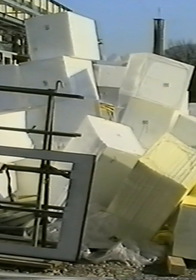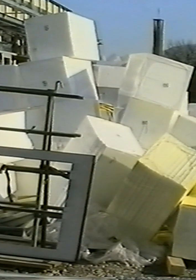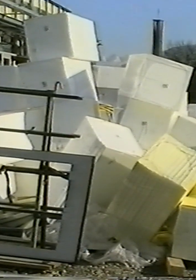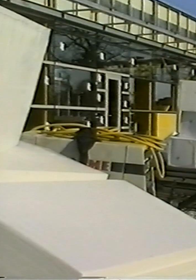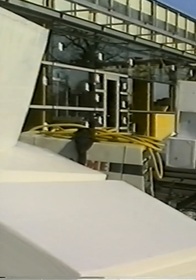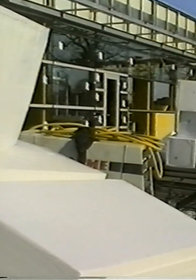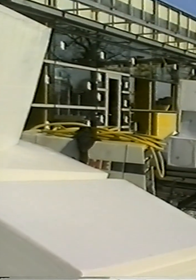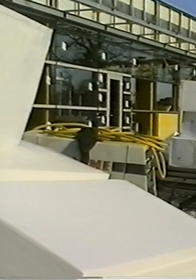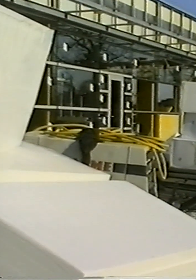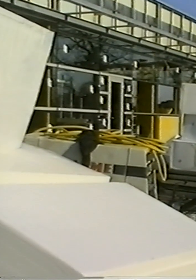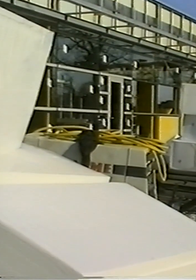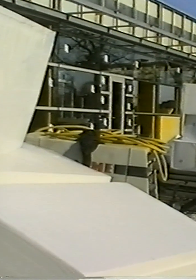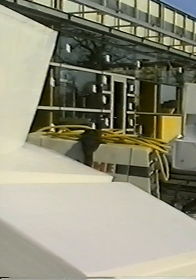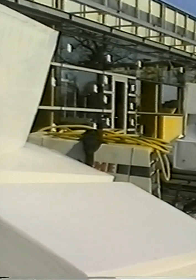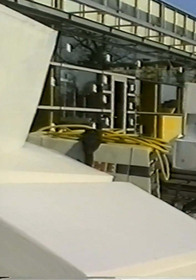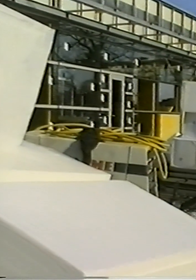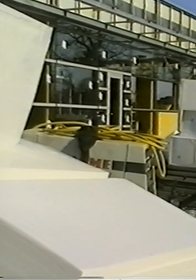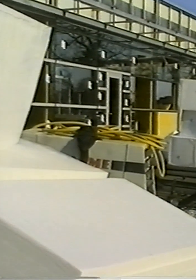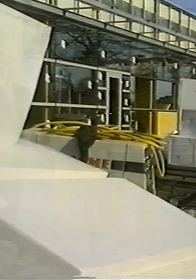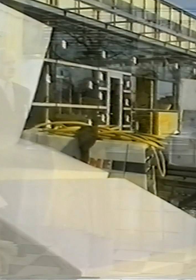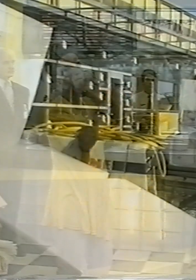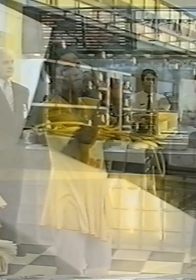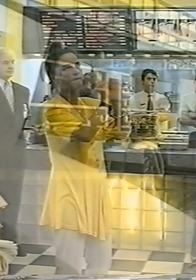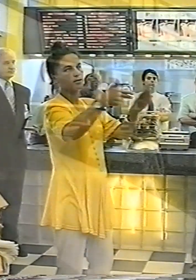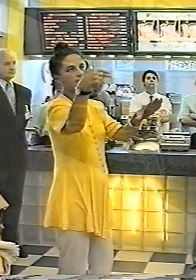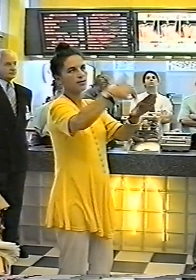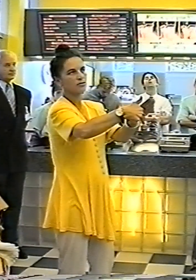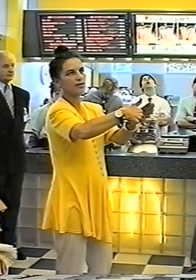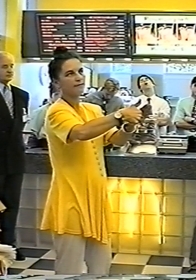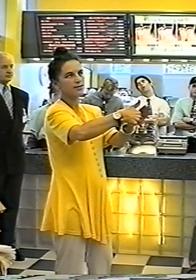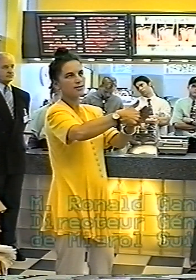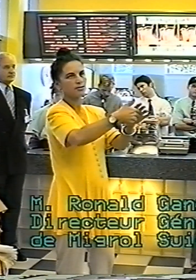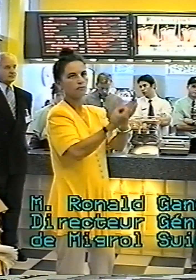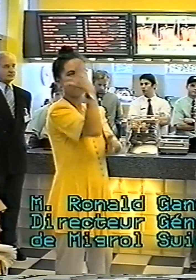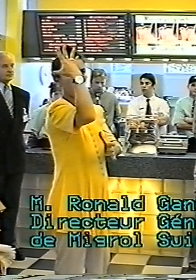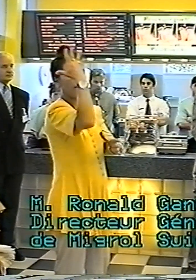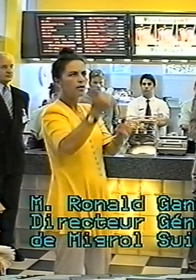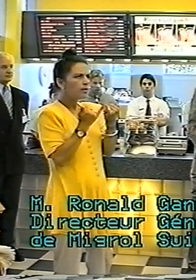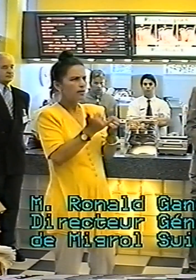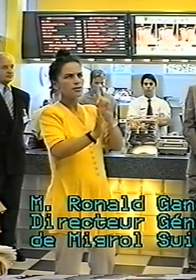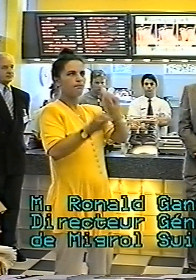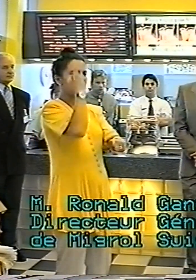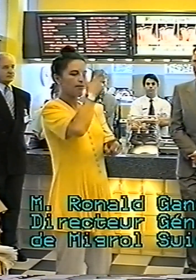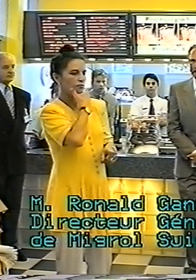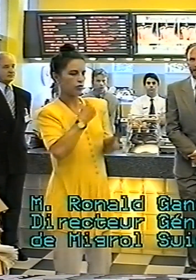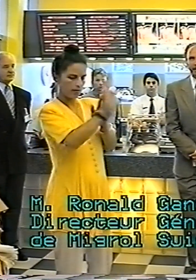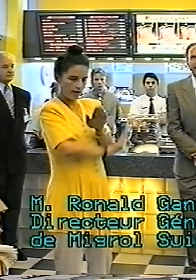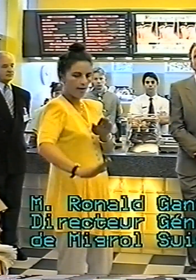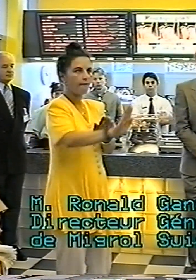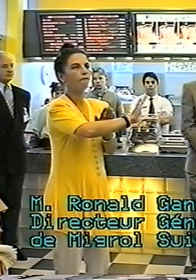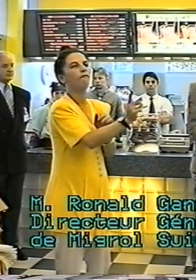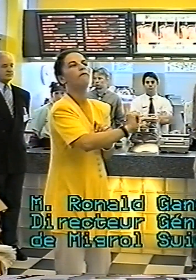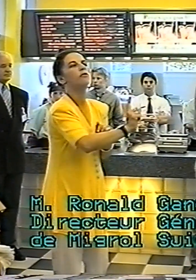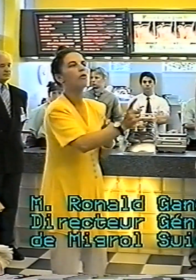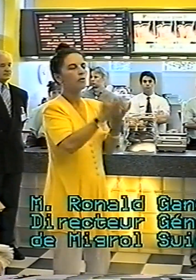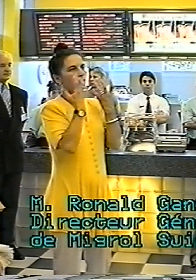nouveaux standards en ce qui concerne les stations-service, pas seulement ici, dans la région genevoise,